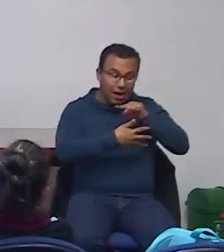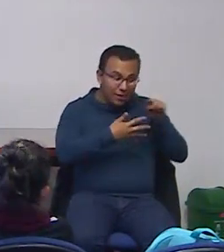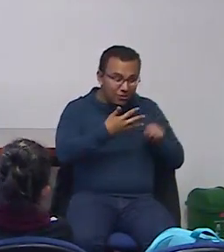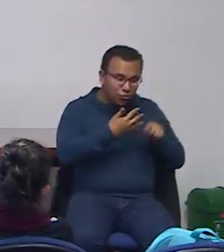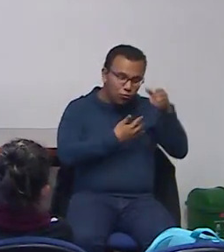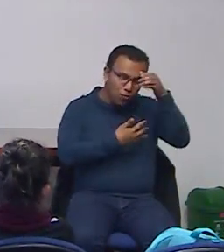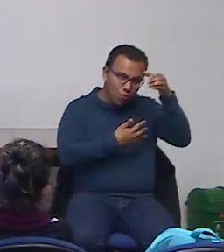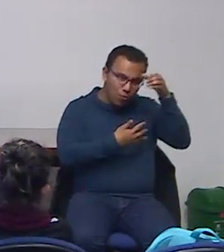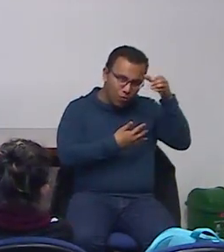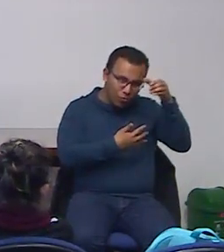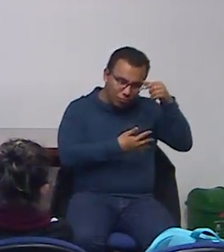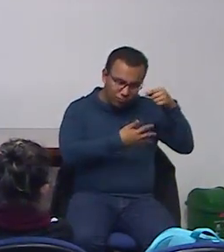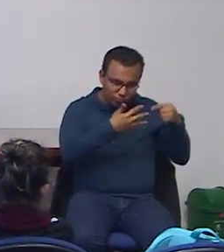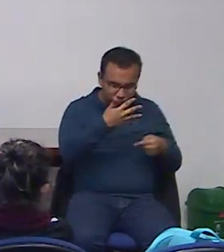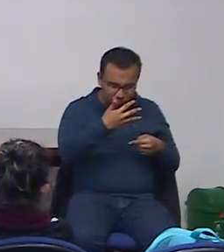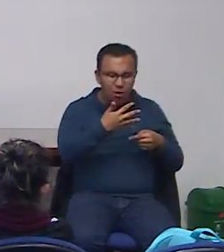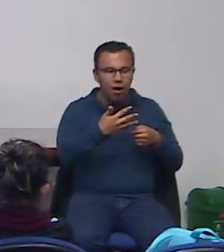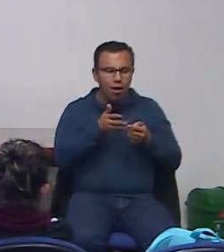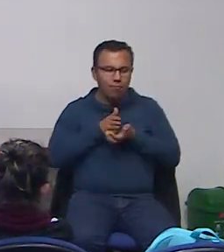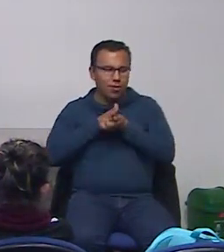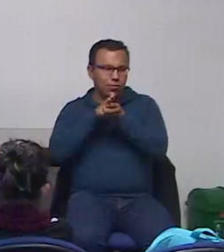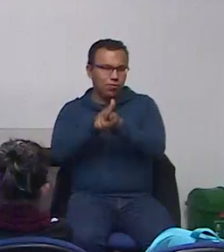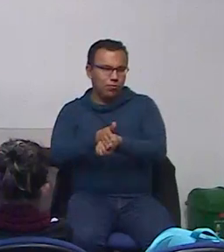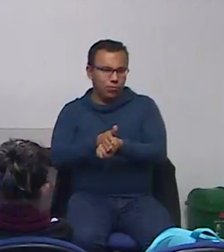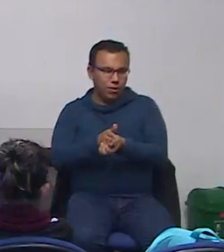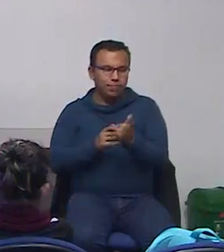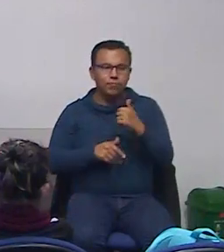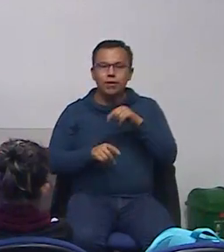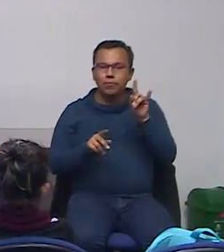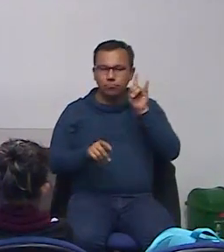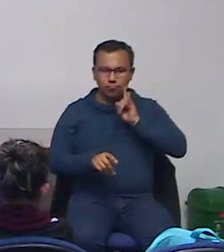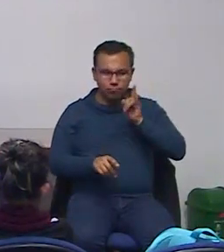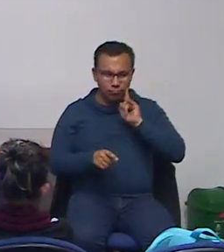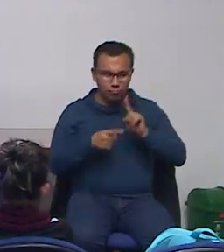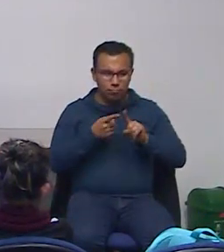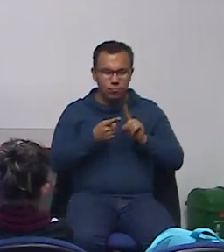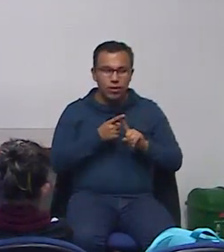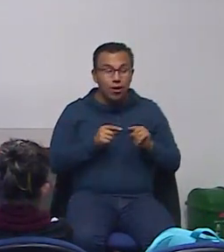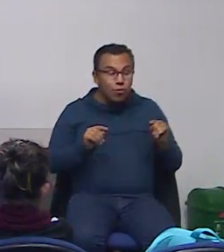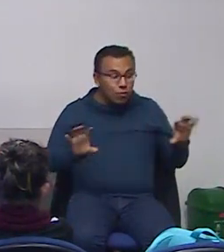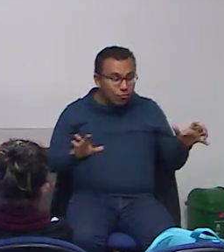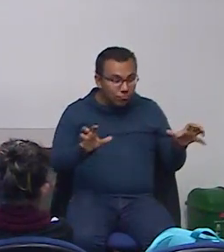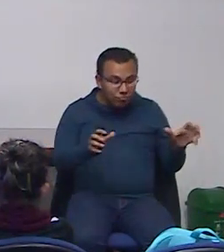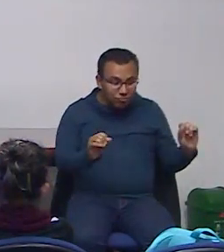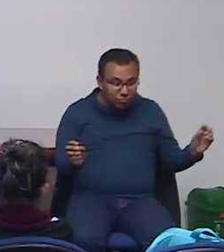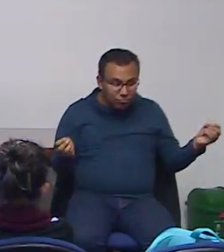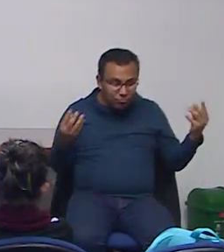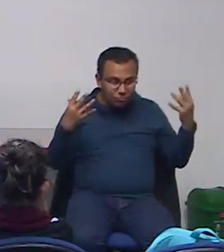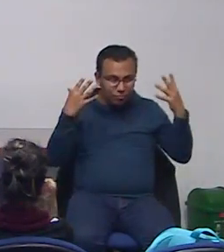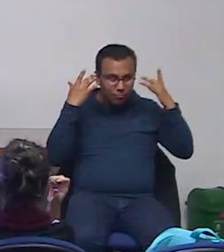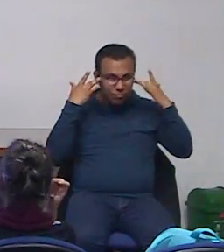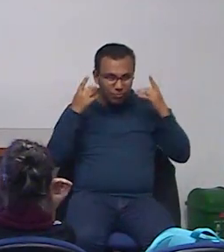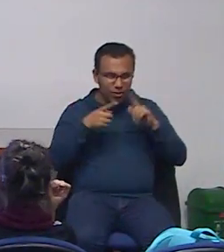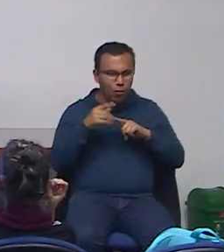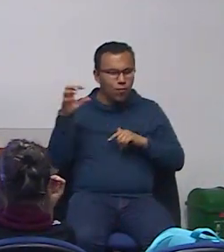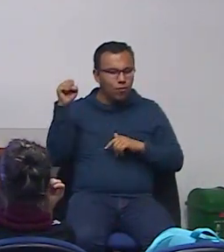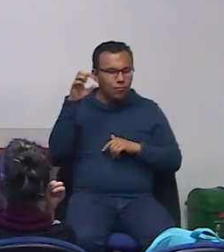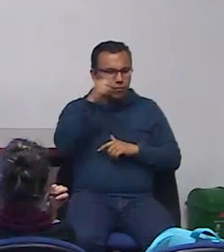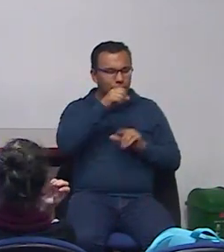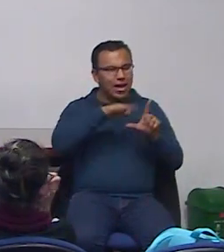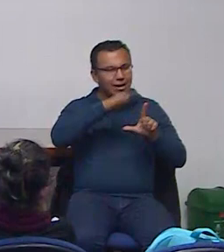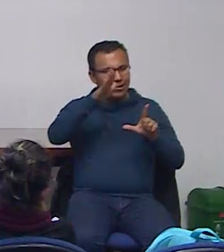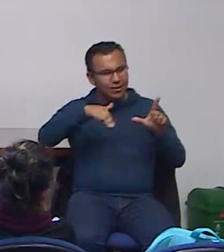fortalecer ya nuestra ía está la escucha está el sonido está el ISO de la identidad Sonora el